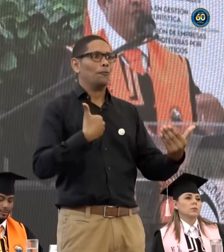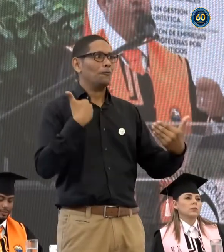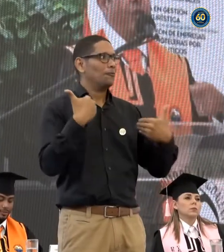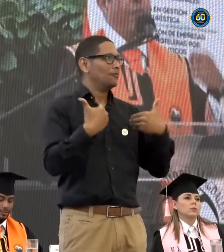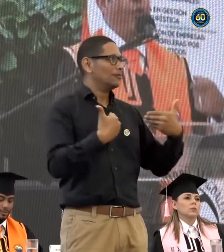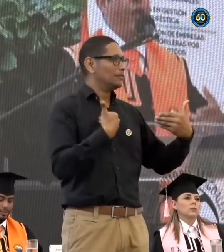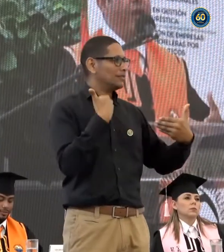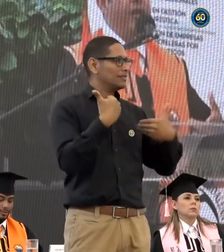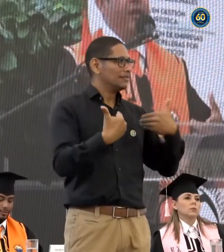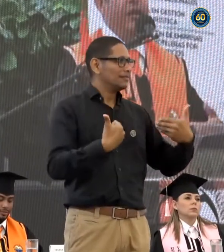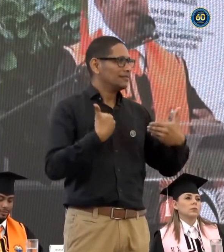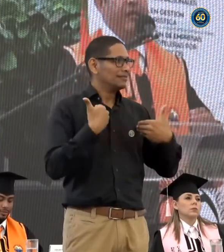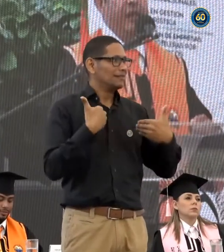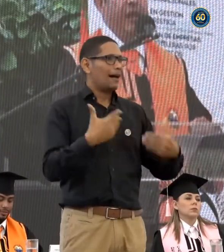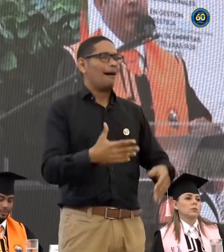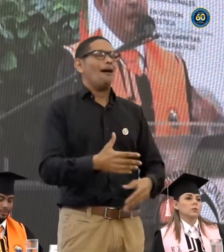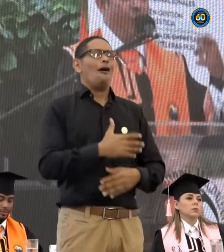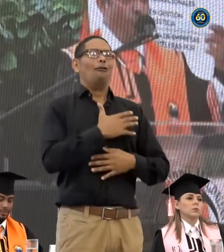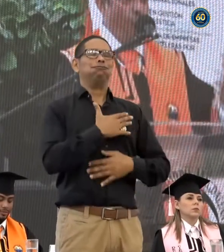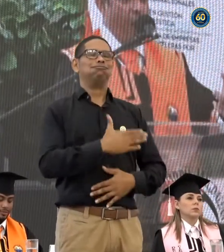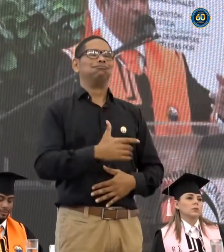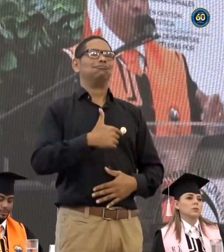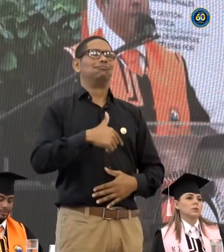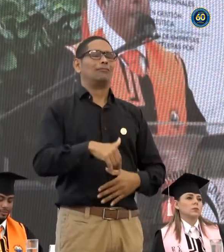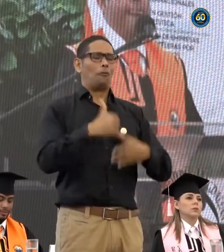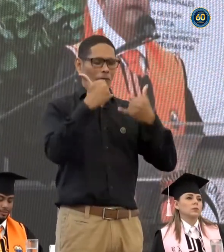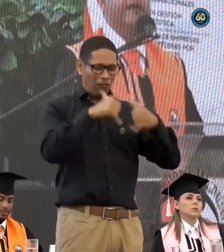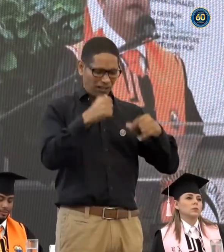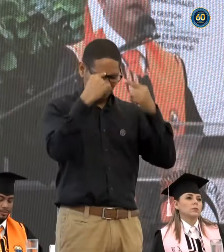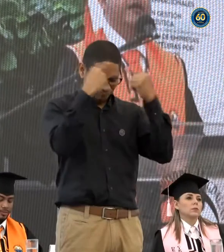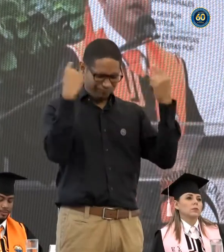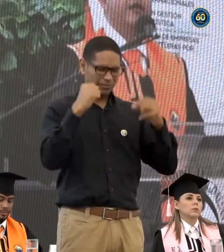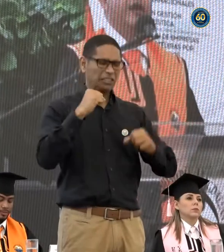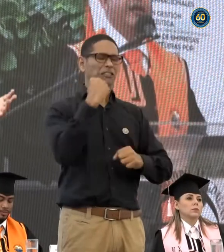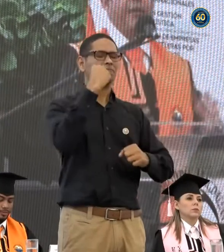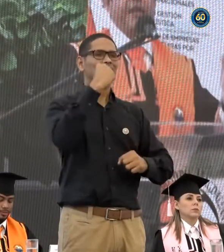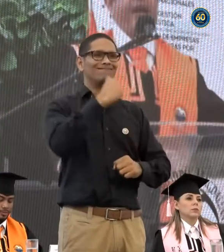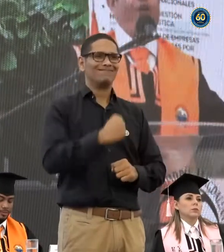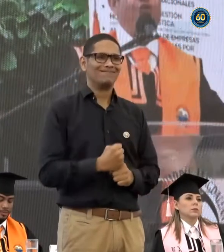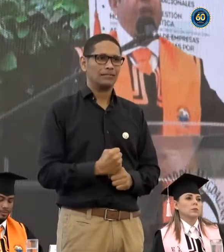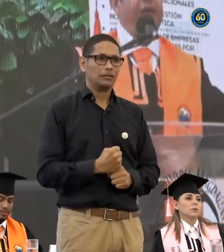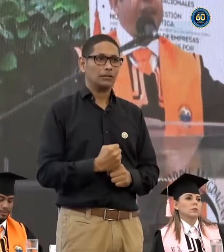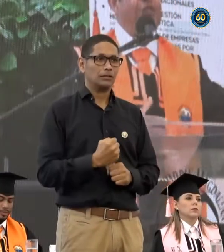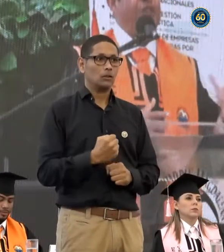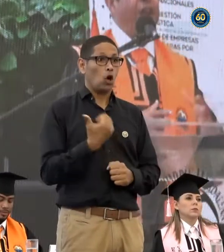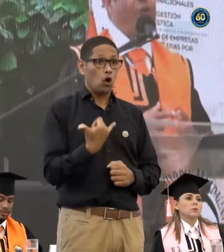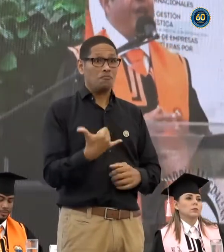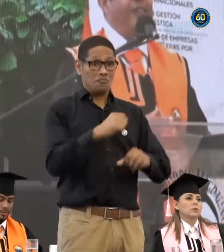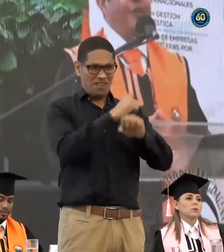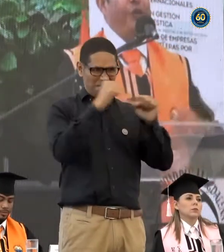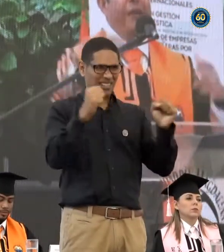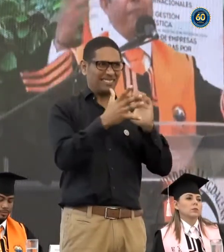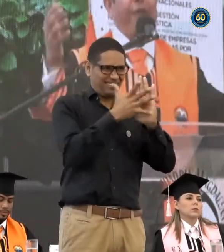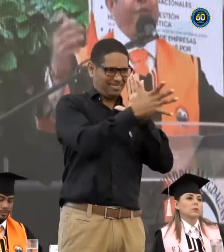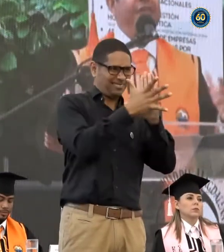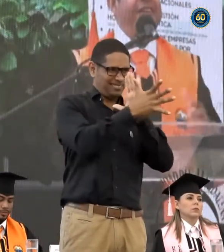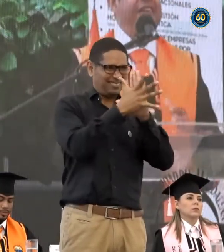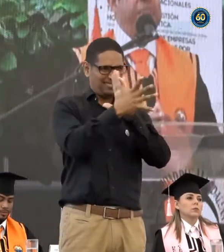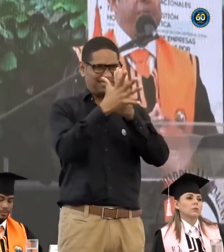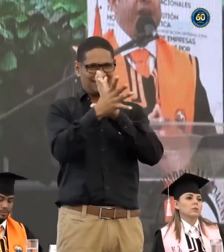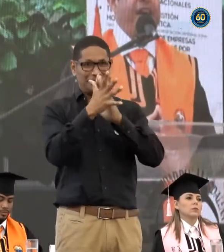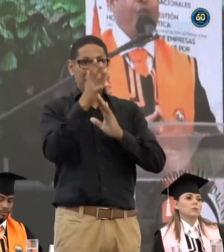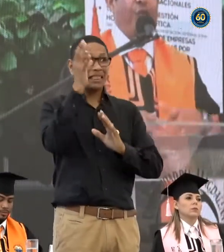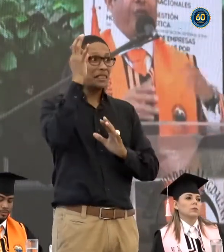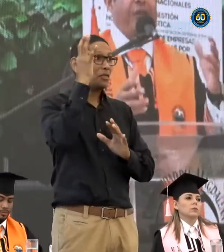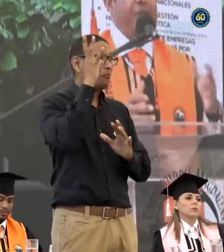decir lo logramos esta mañana contaba en las dos ceremonias anteriores Y espero para algunos